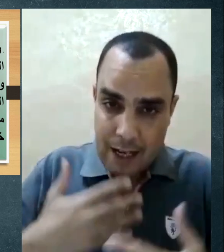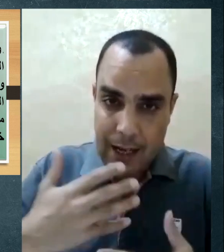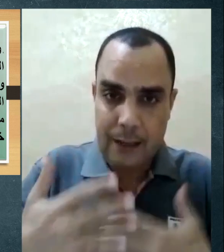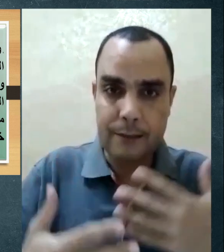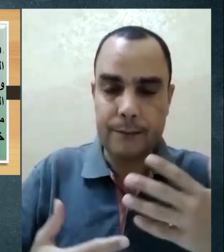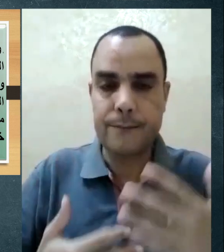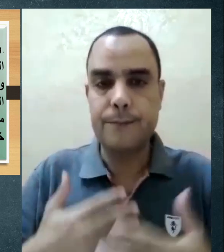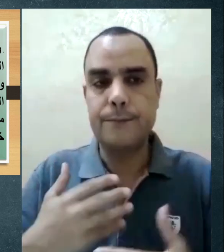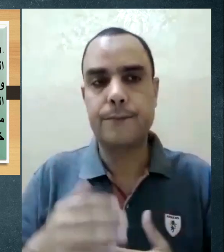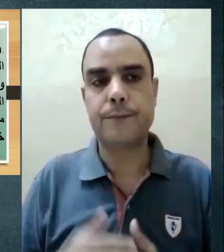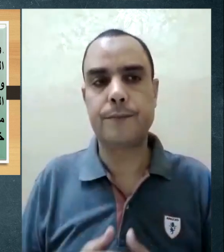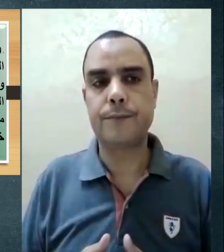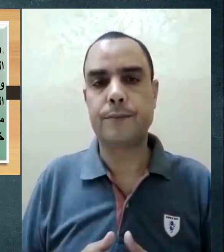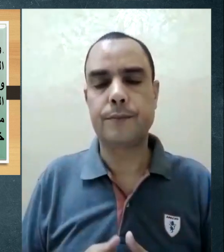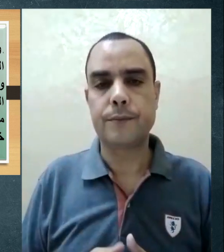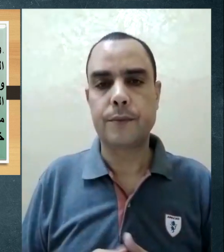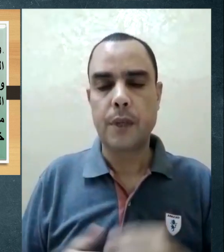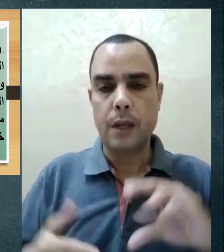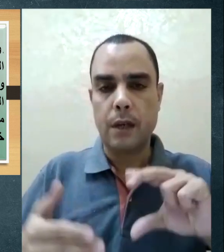تشغل